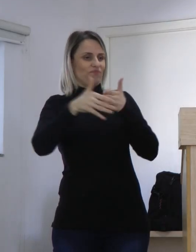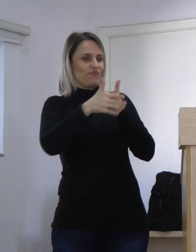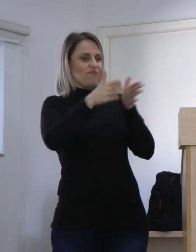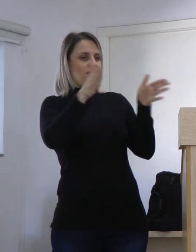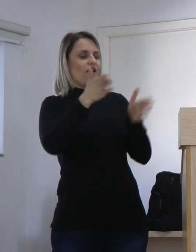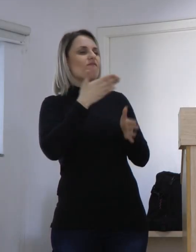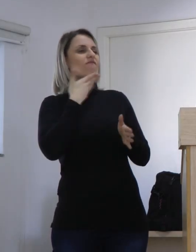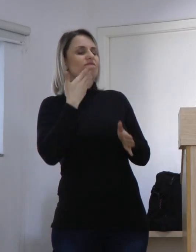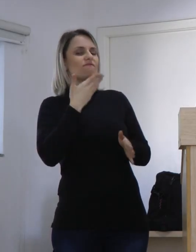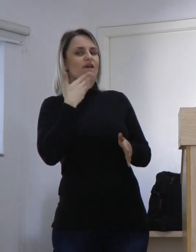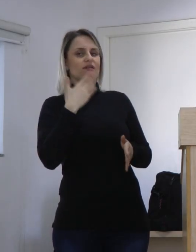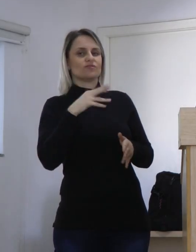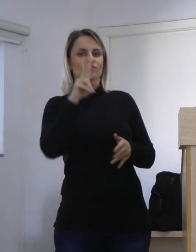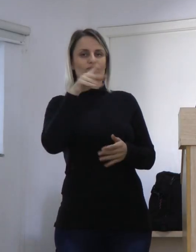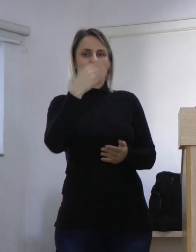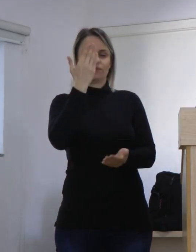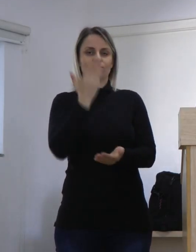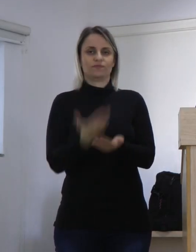muitos entram por ele.